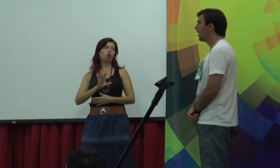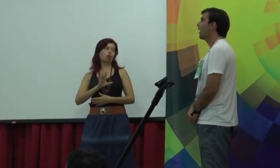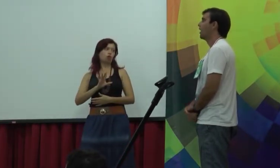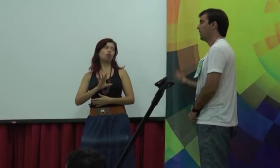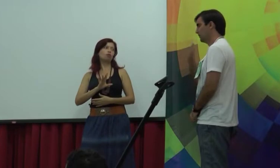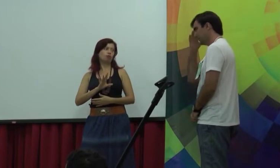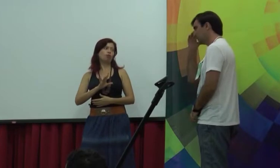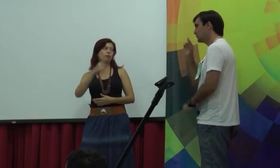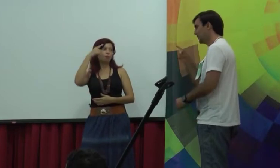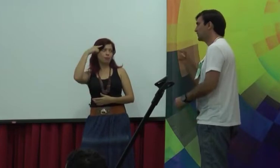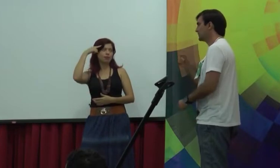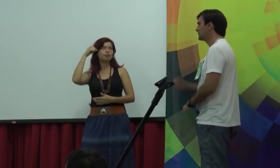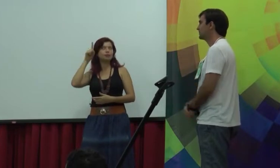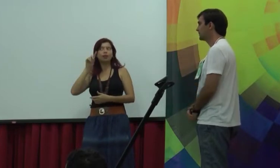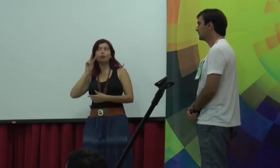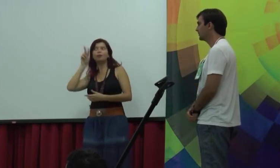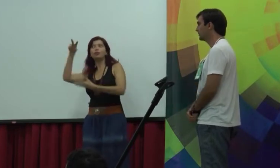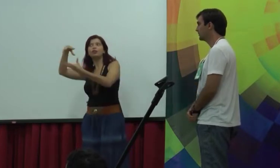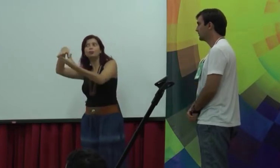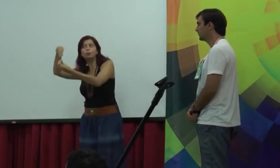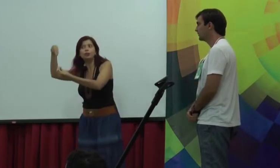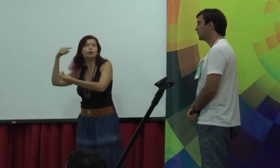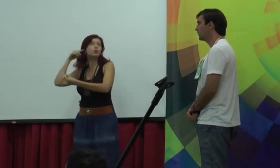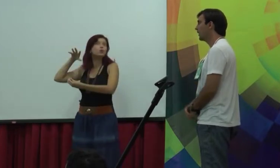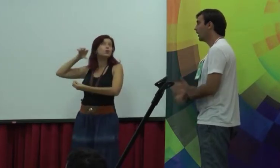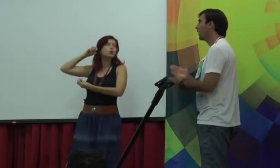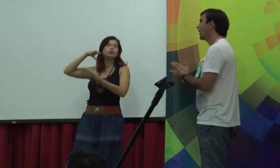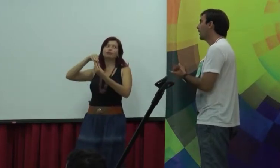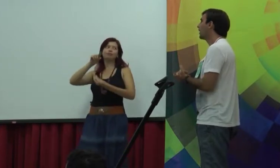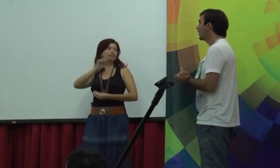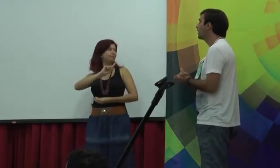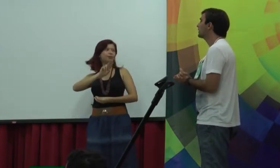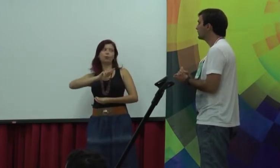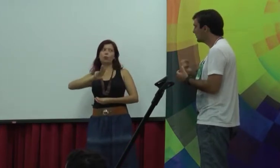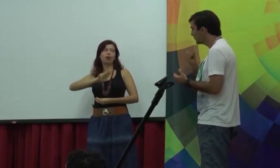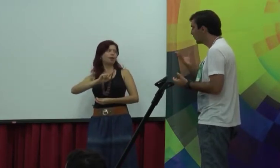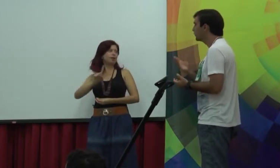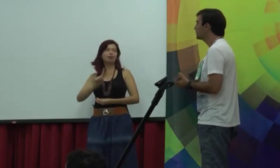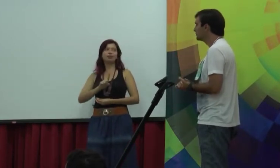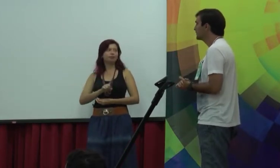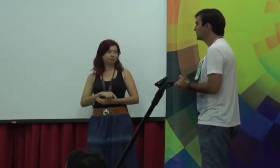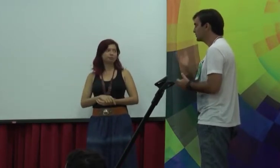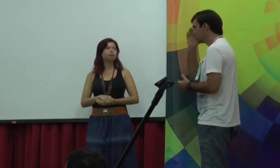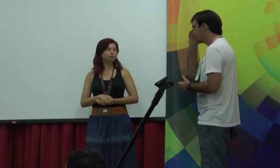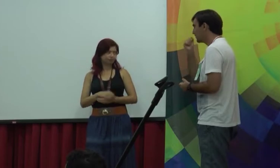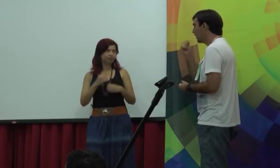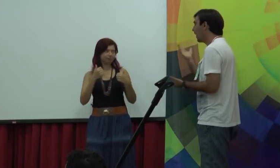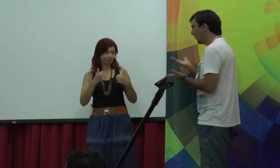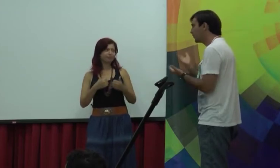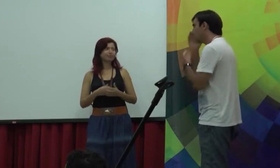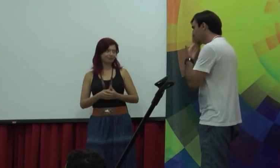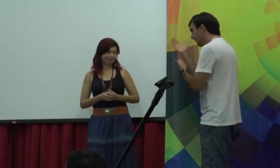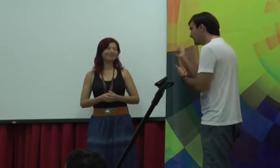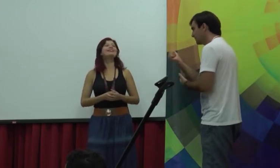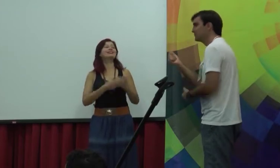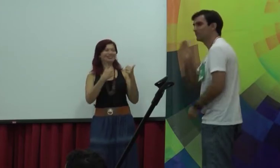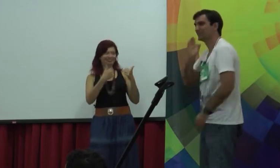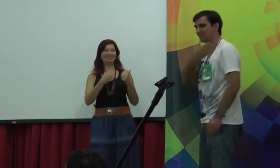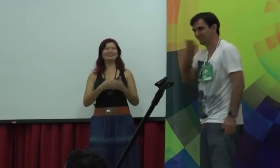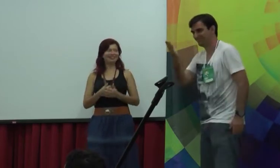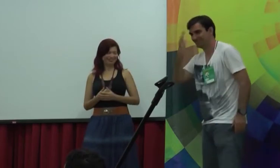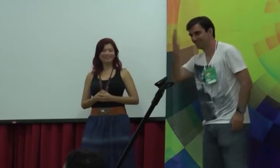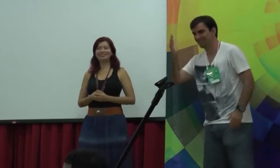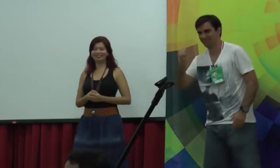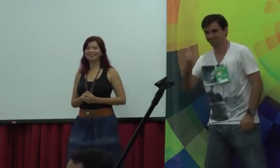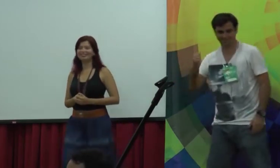E Kardec registrava. O espírito não ouvia isso, o espírito não falava diretamente